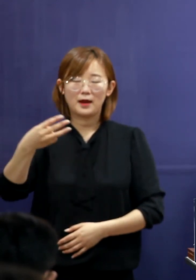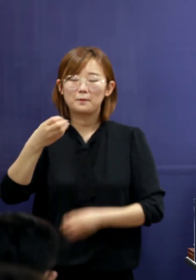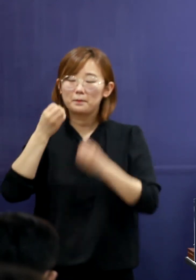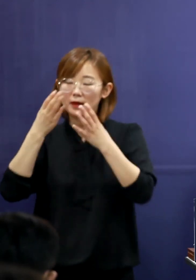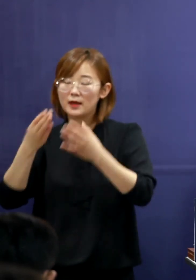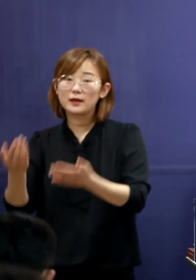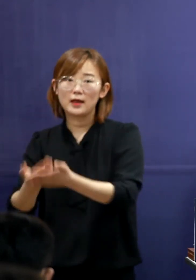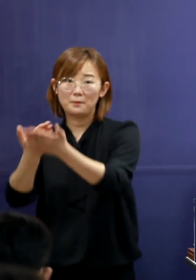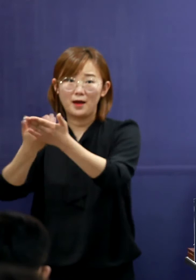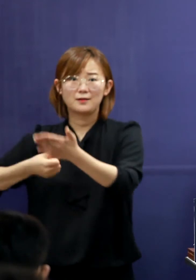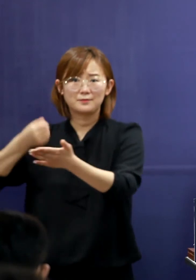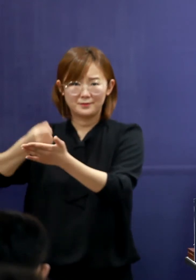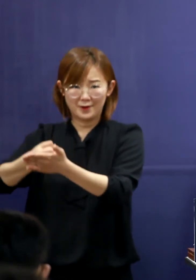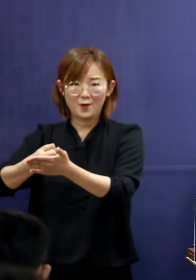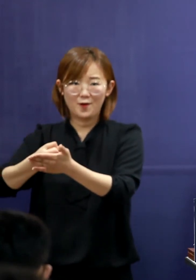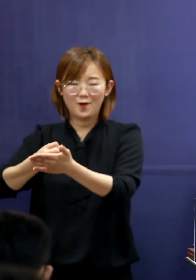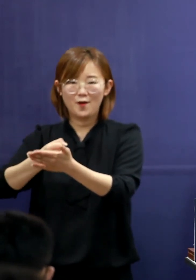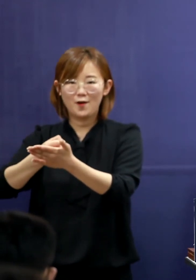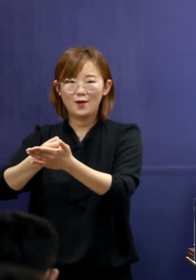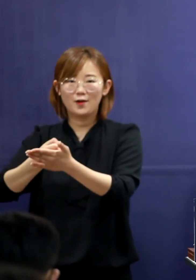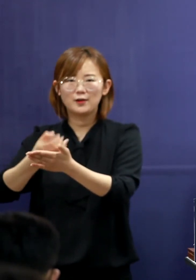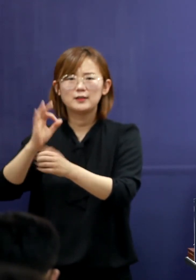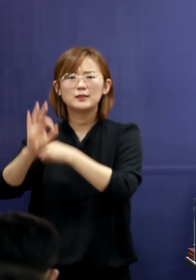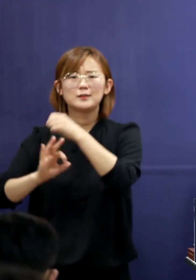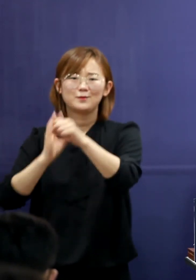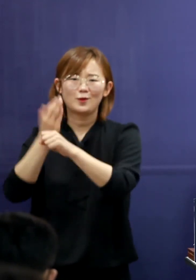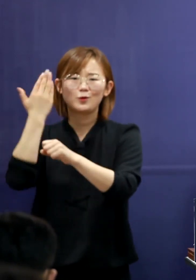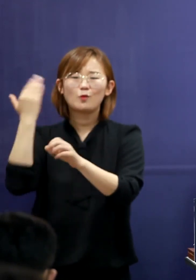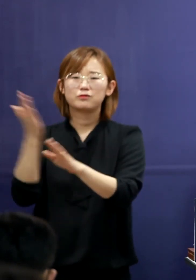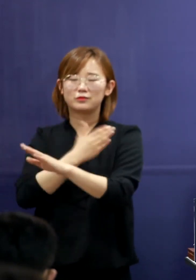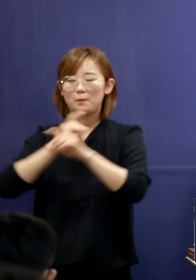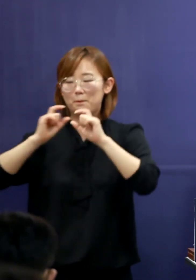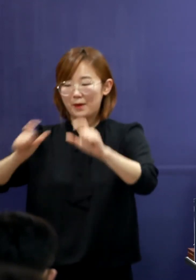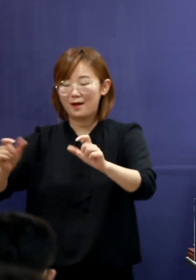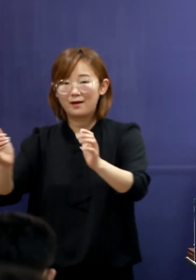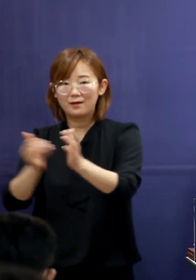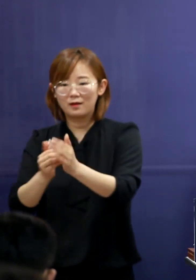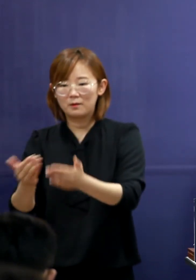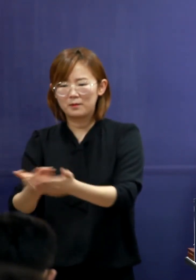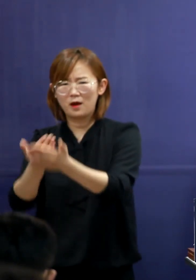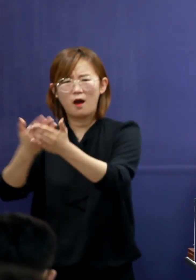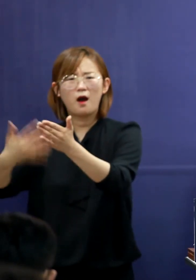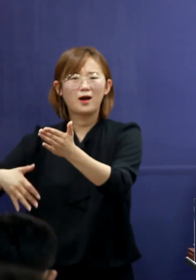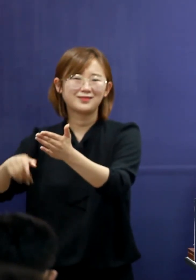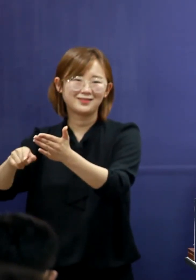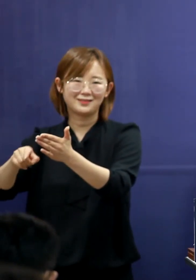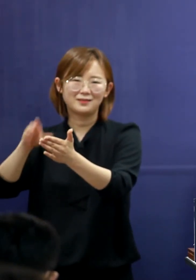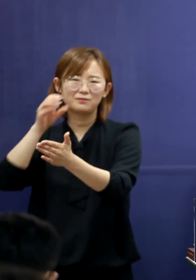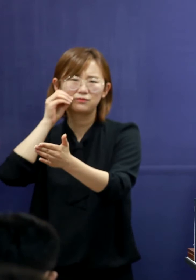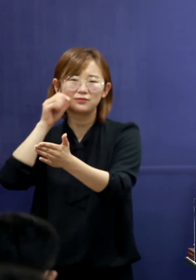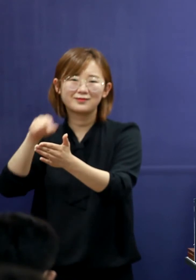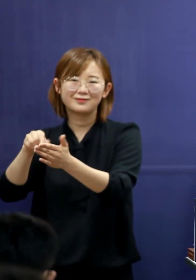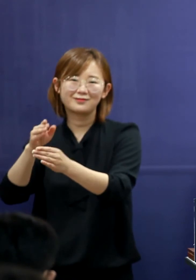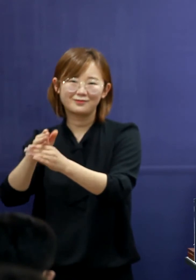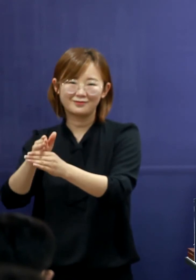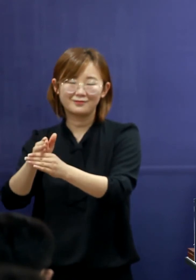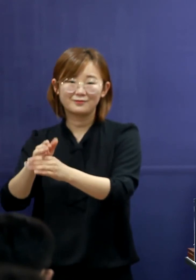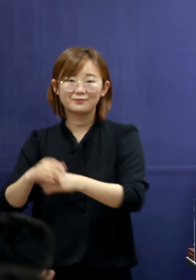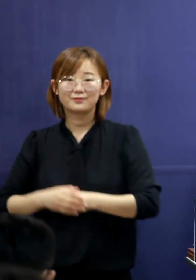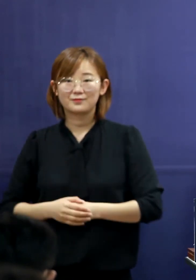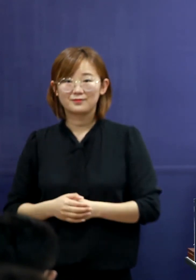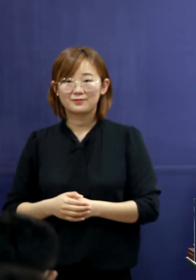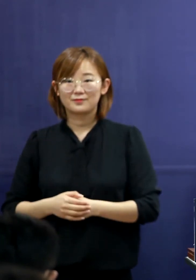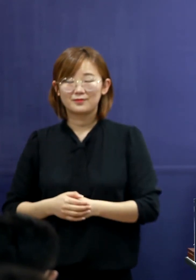이상이 지났는데 재개발이 전혀 되질 않는 겁니다. 왜냐하면은 재개발은 기본적으로 좀